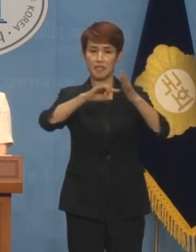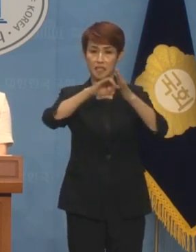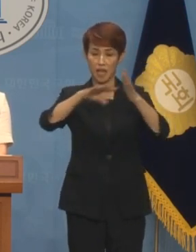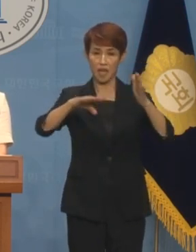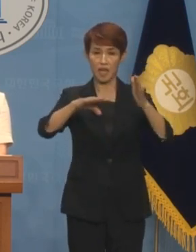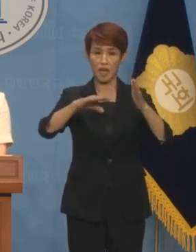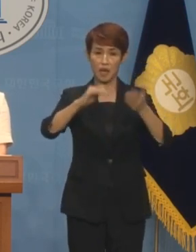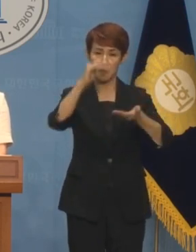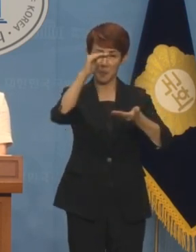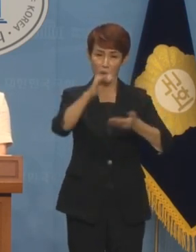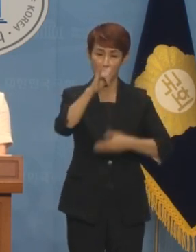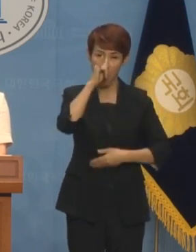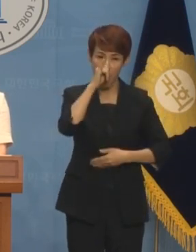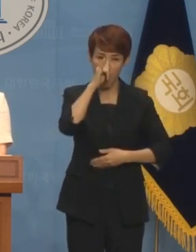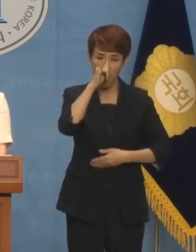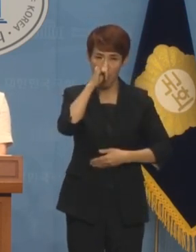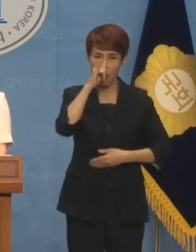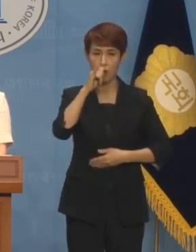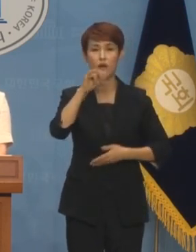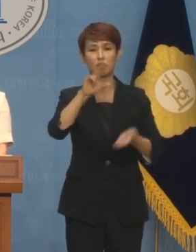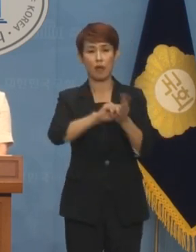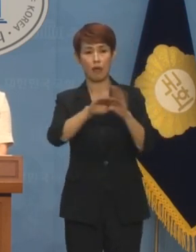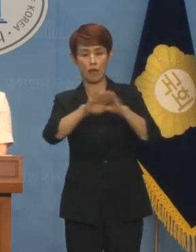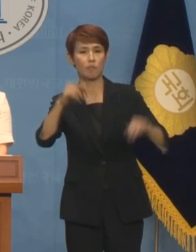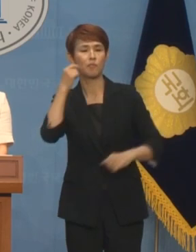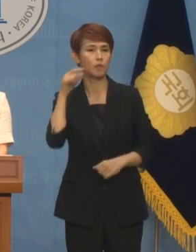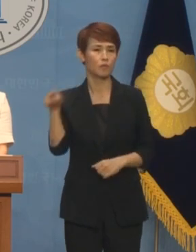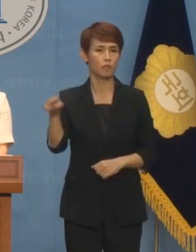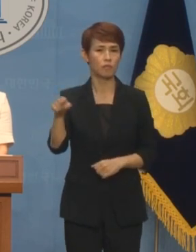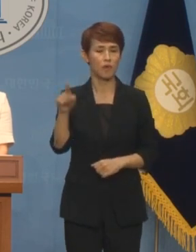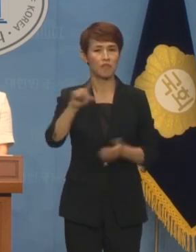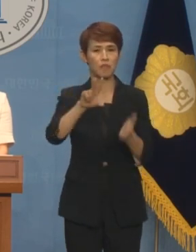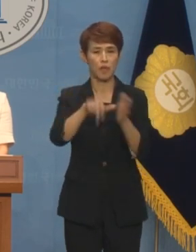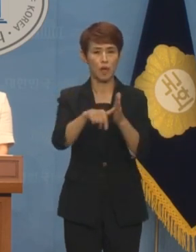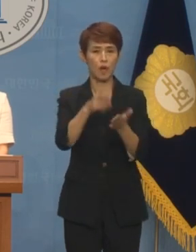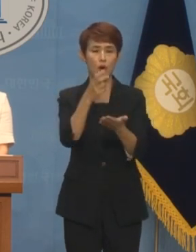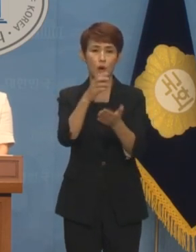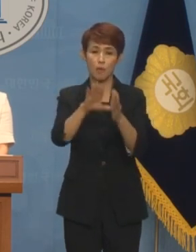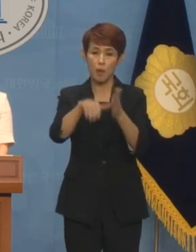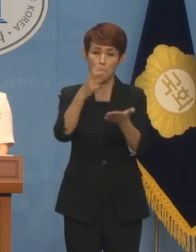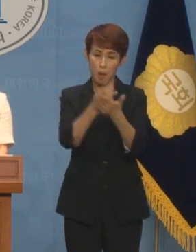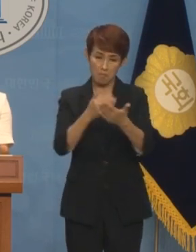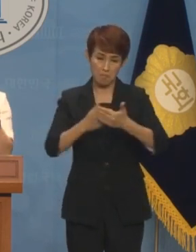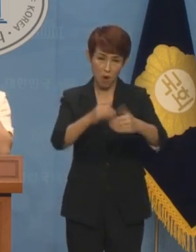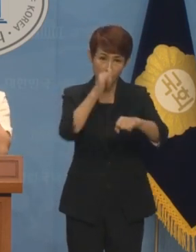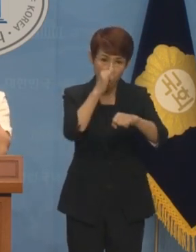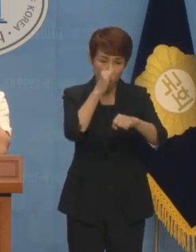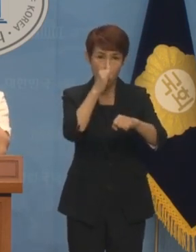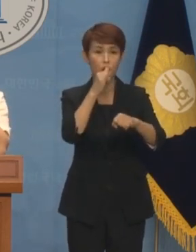것에 단호하게 대처하지 못했고 때로는 입법으로 협력하곤 했습니다.